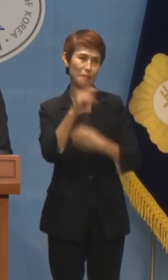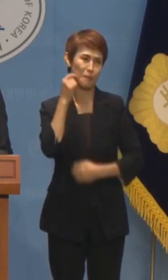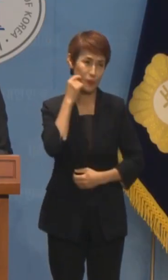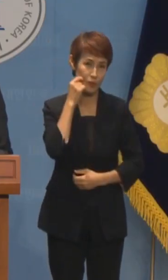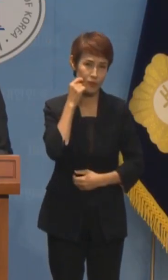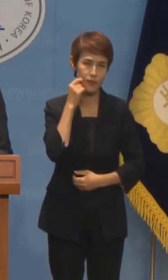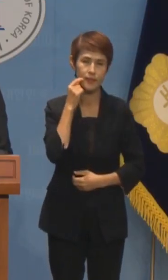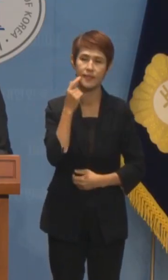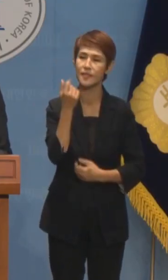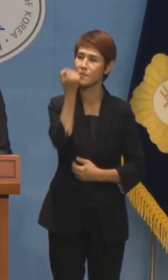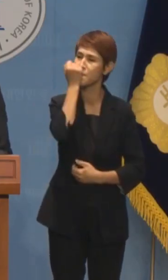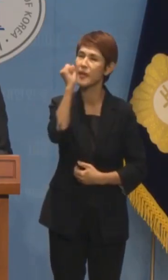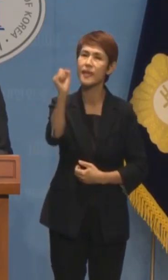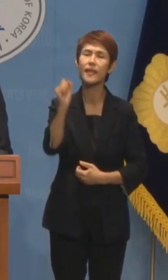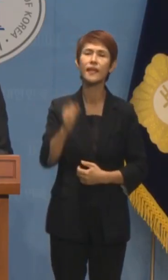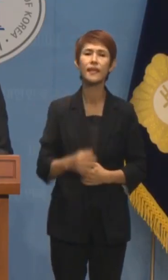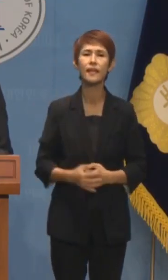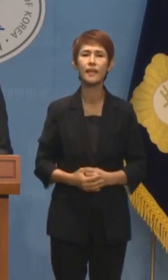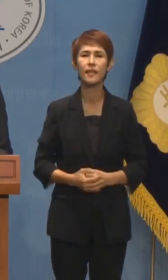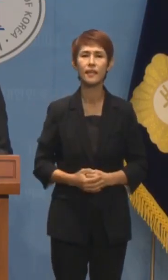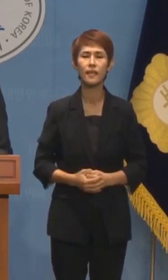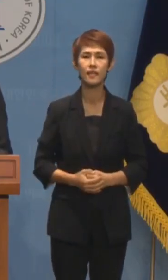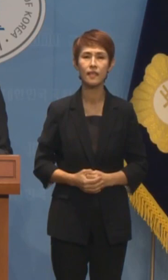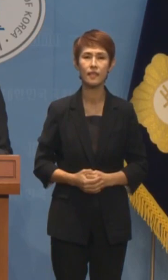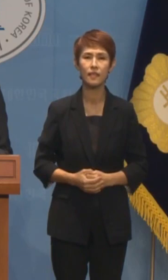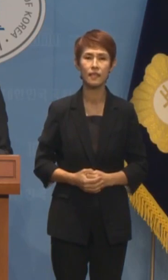볼 수밖에 없습니다.